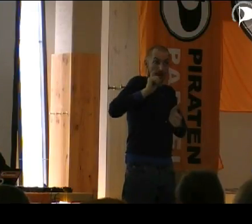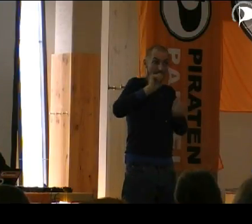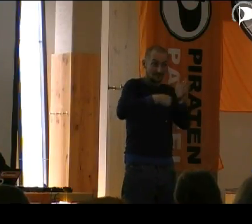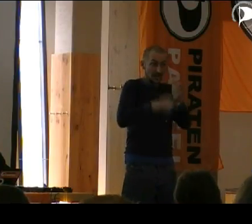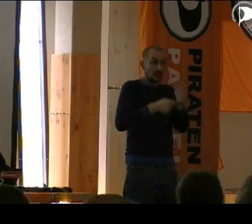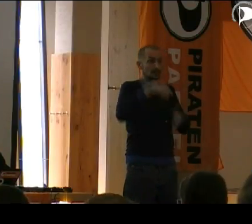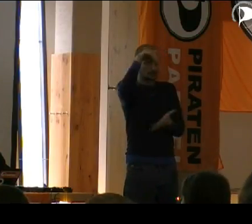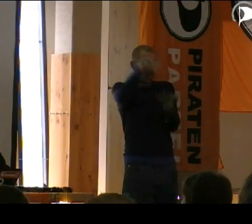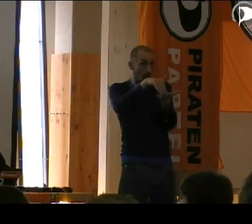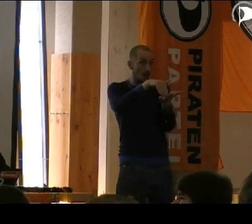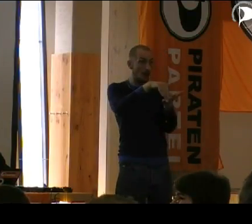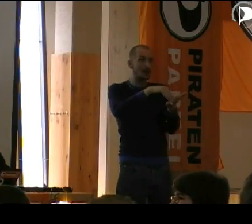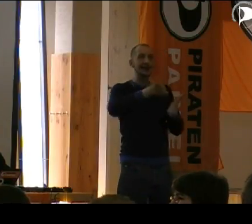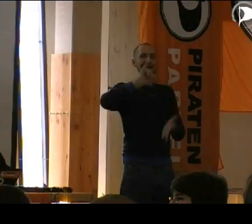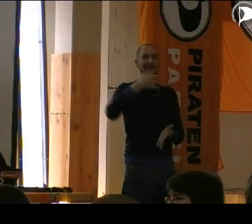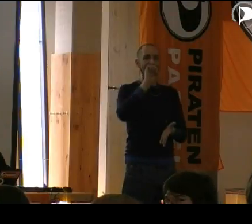aber lebens